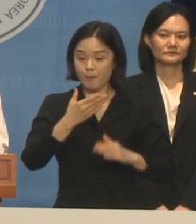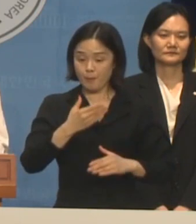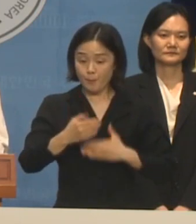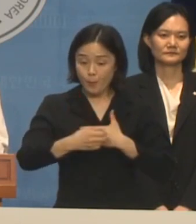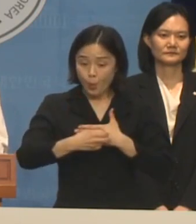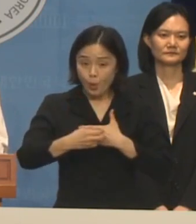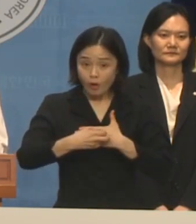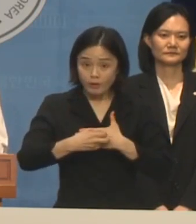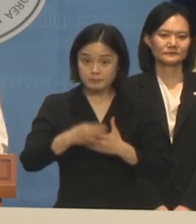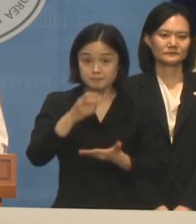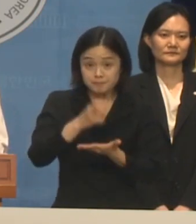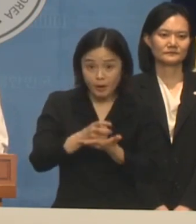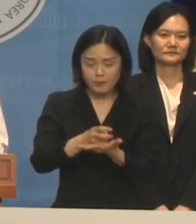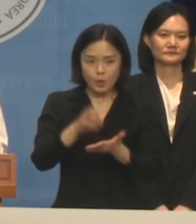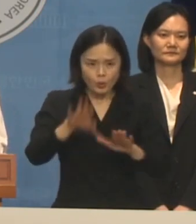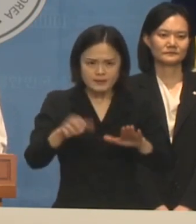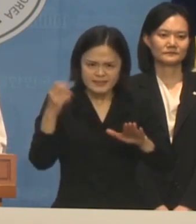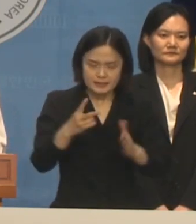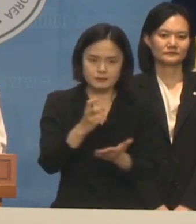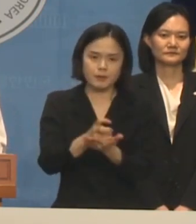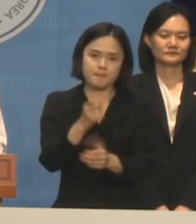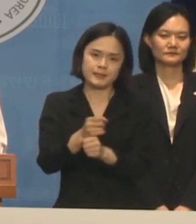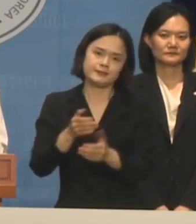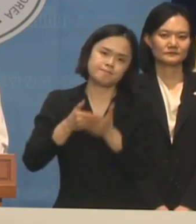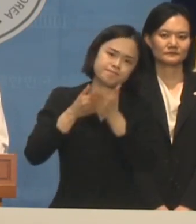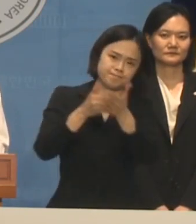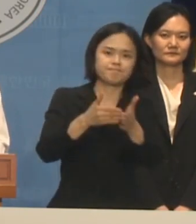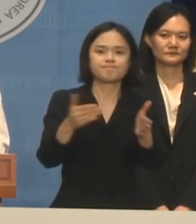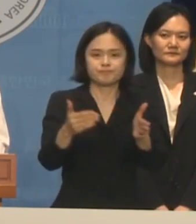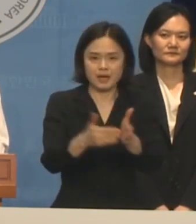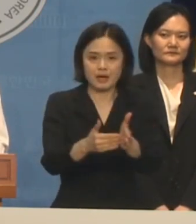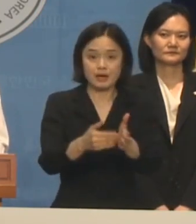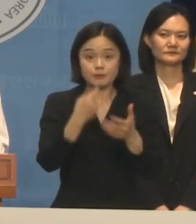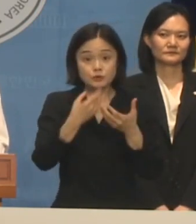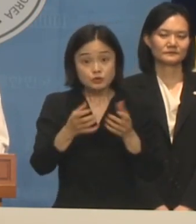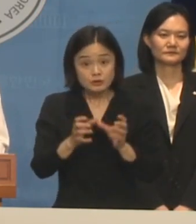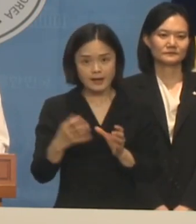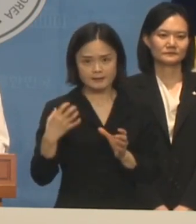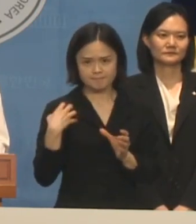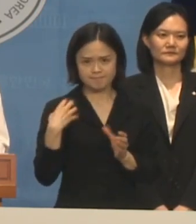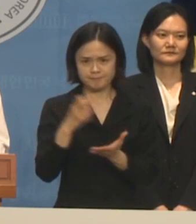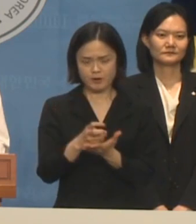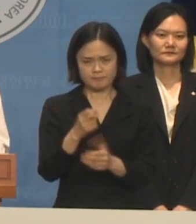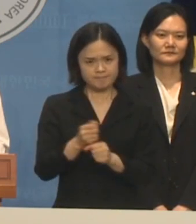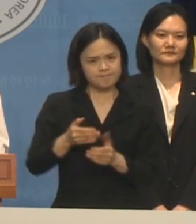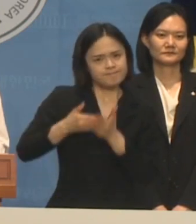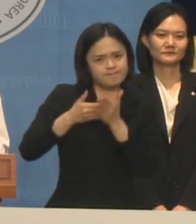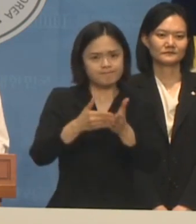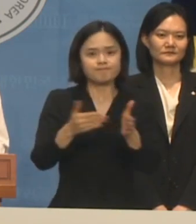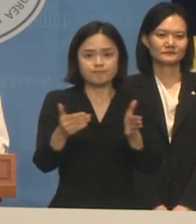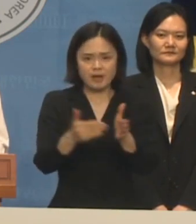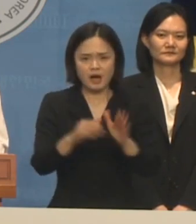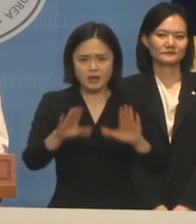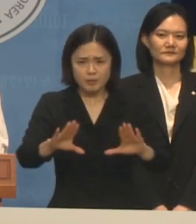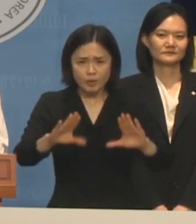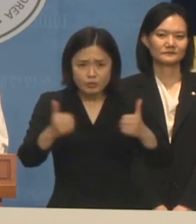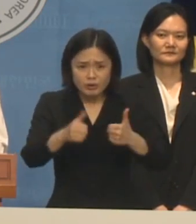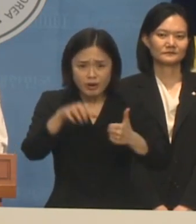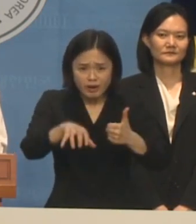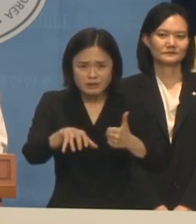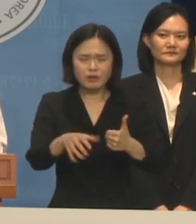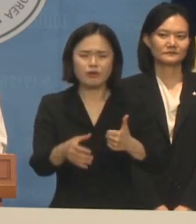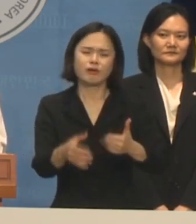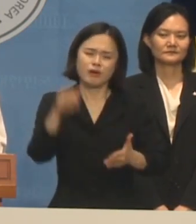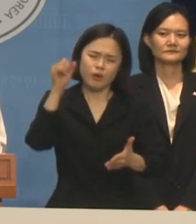다시 발의됩니다. 민주당이 당론으로 채택한 만큼 이번에는 반드시 국회에서 통과되어야 합니다.